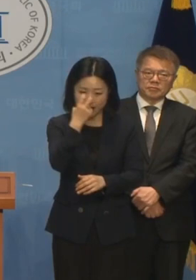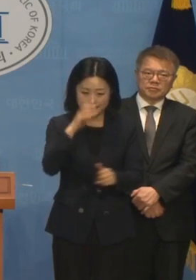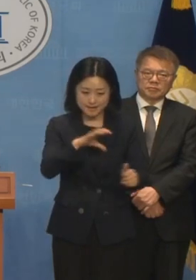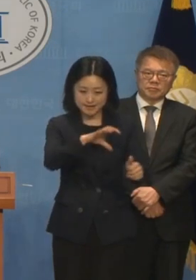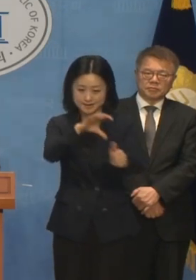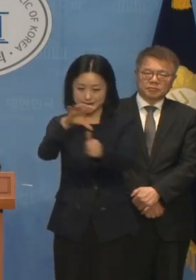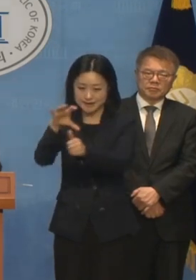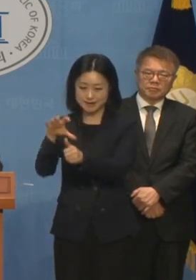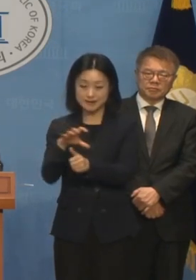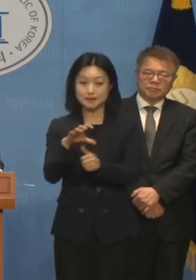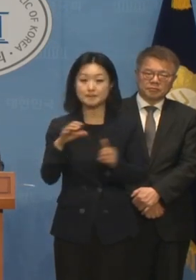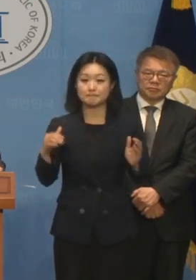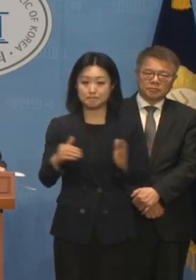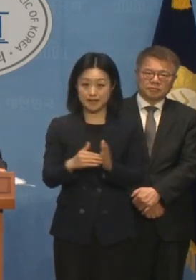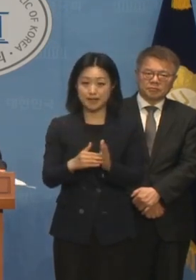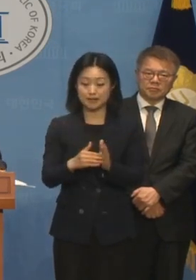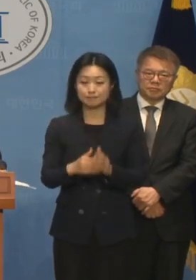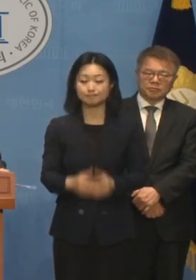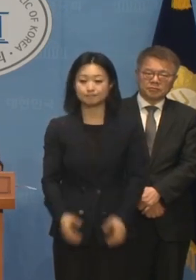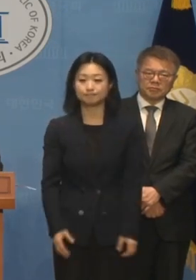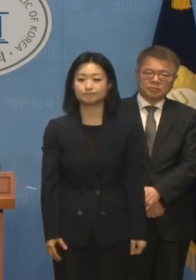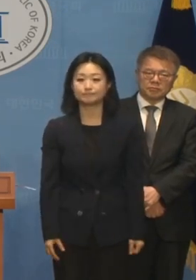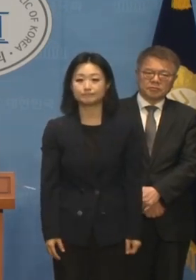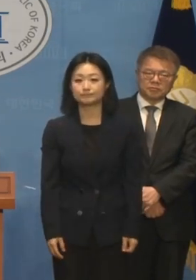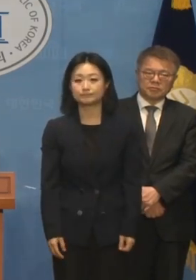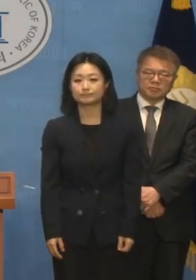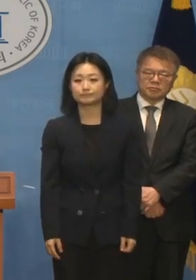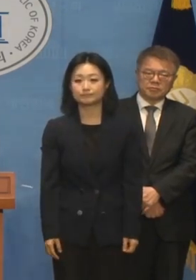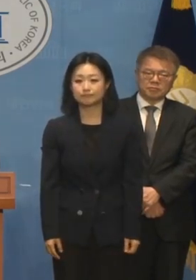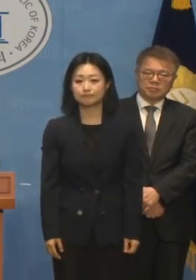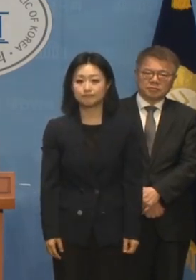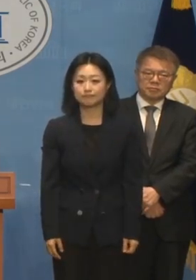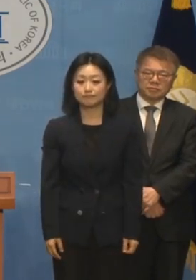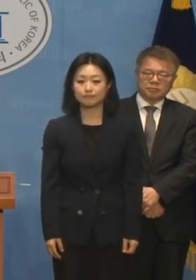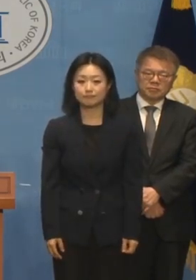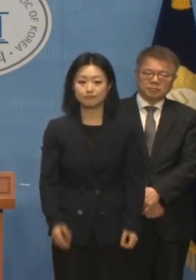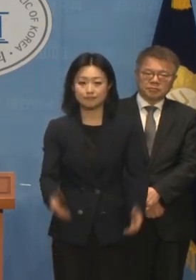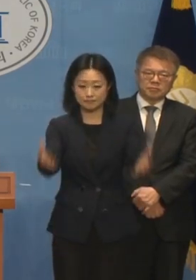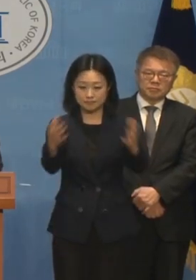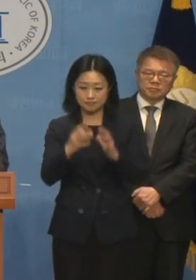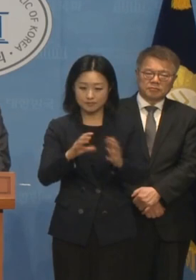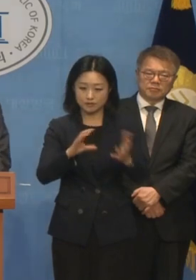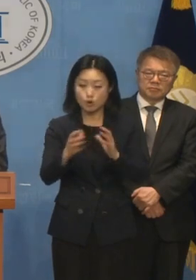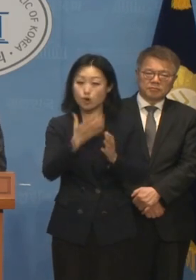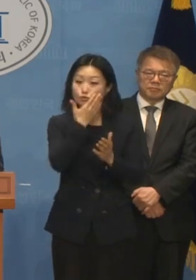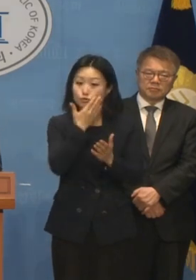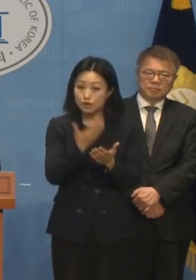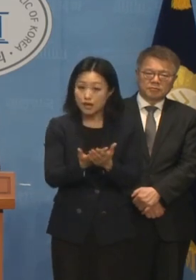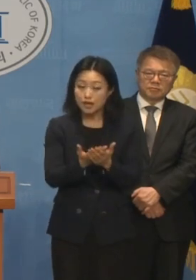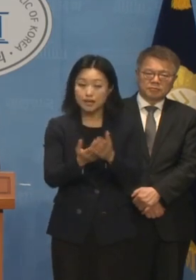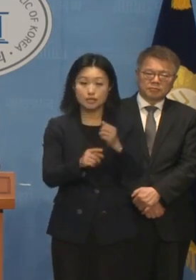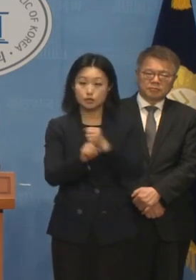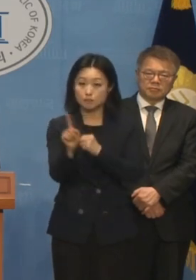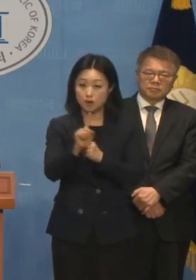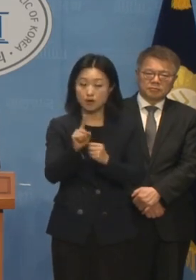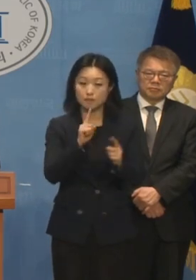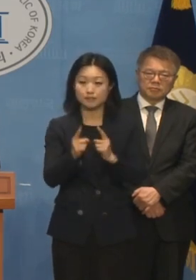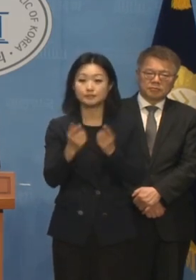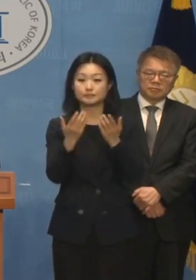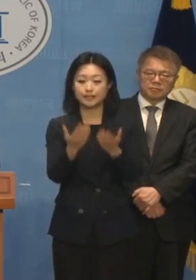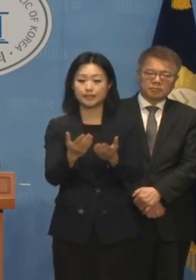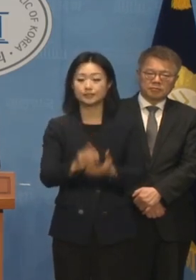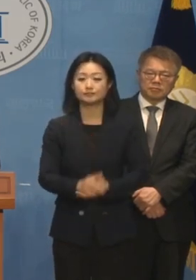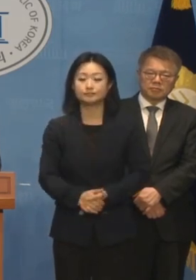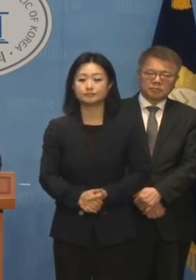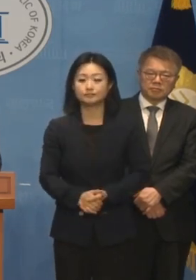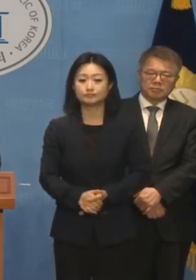점을 강조드립니다. 수기 과정이 왜 중요하나 하는 점을 말씀드리겠습니다.